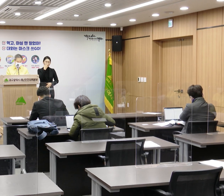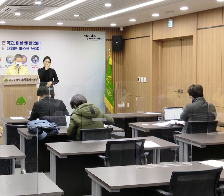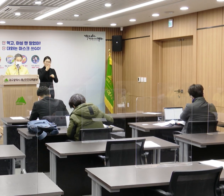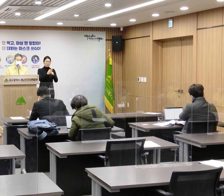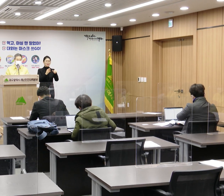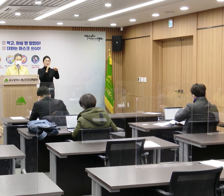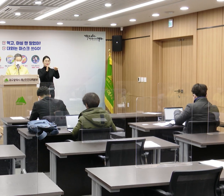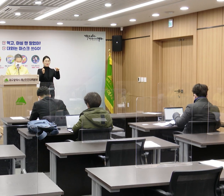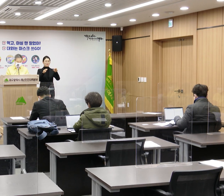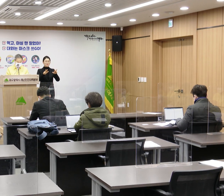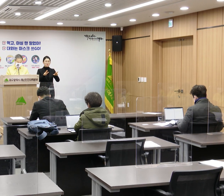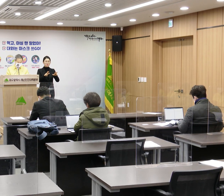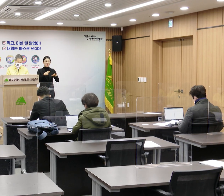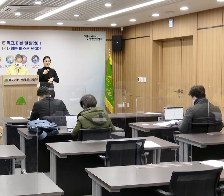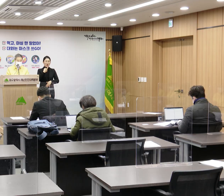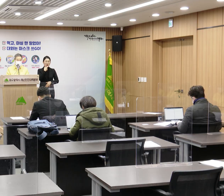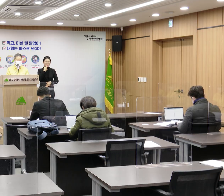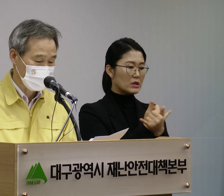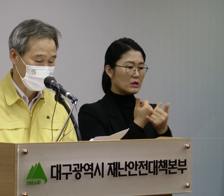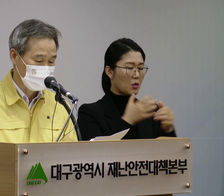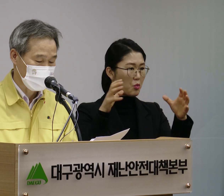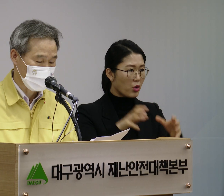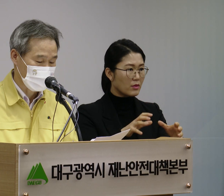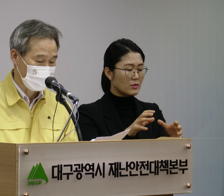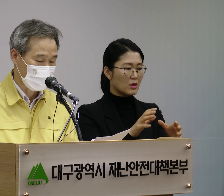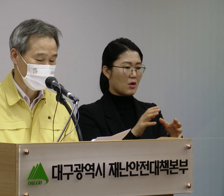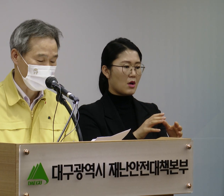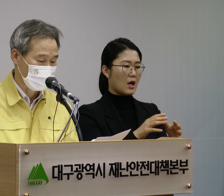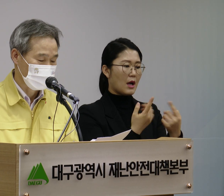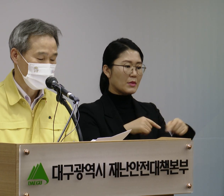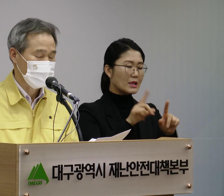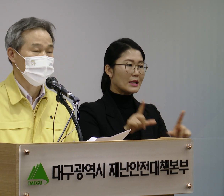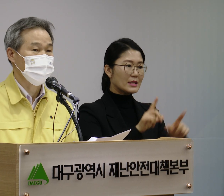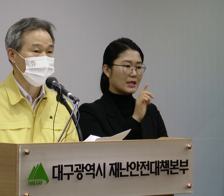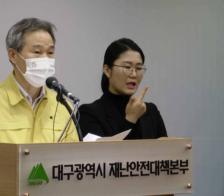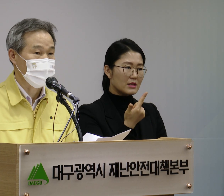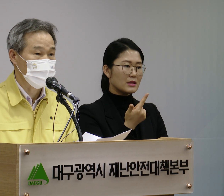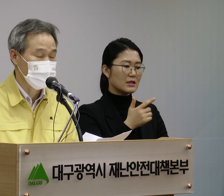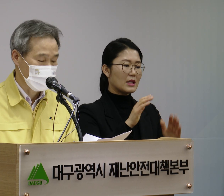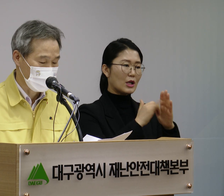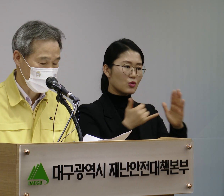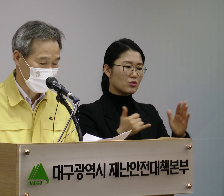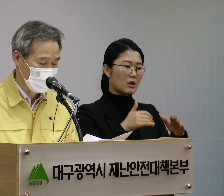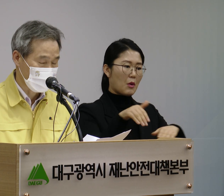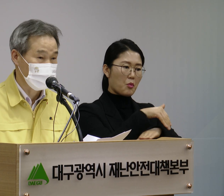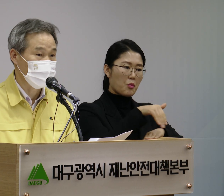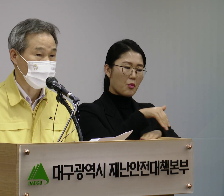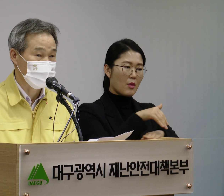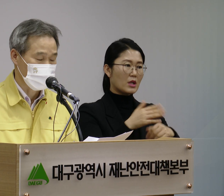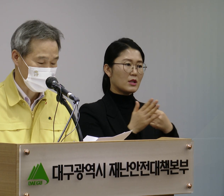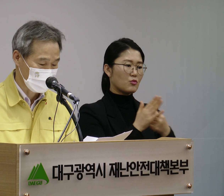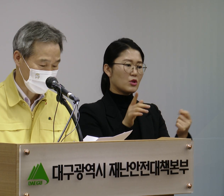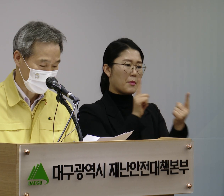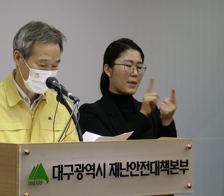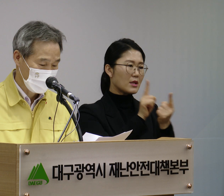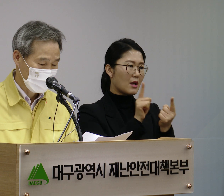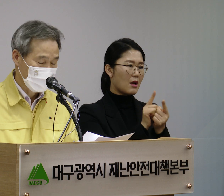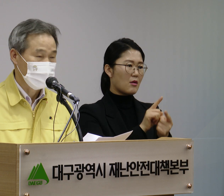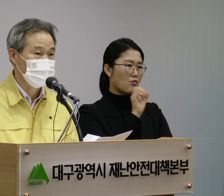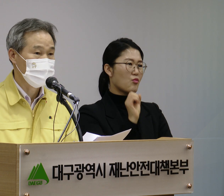5명으로 현재 역학조사가 진행 중 과 가족 간의 왕래로 다수의 확진자가 발생한 사례도 포함되어